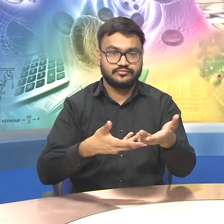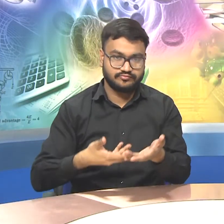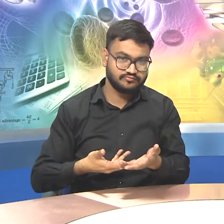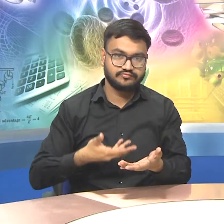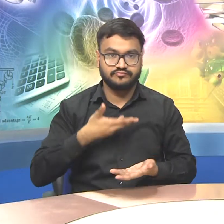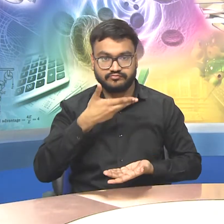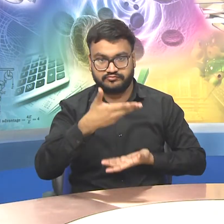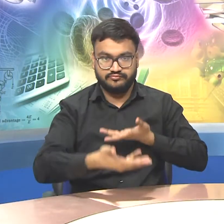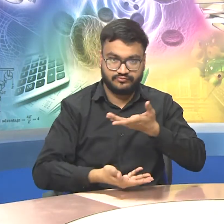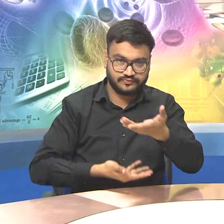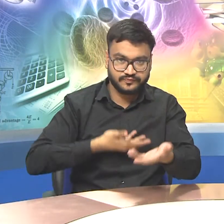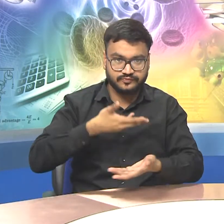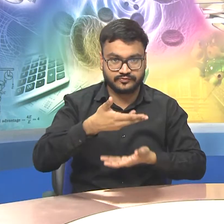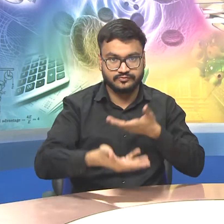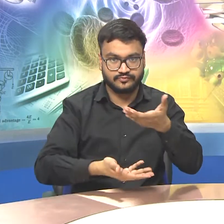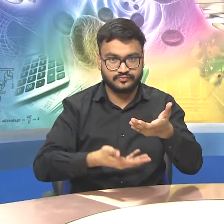Welcome back to NIOS classes.